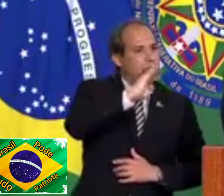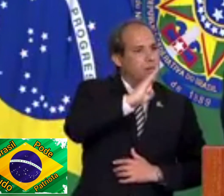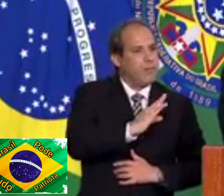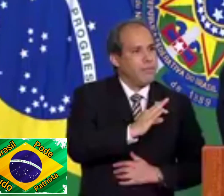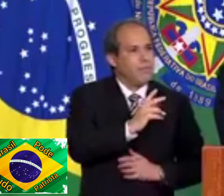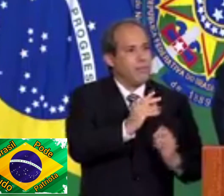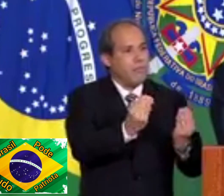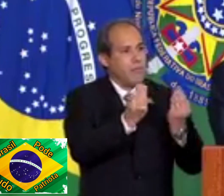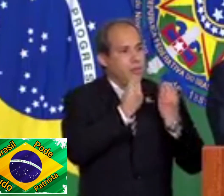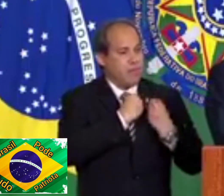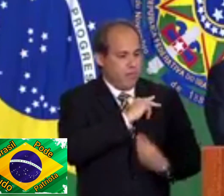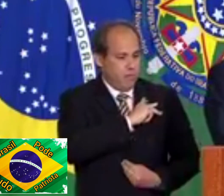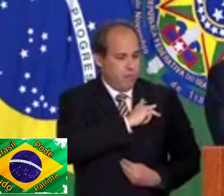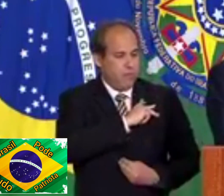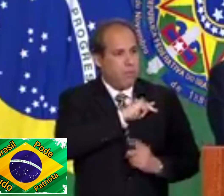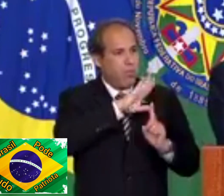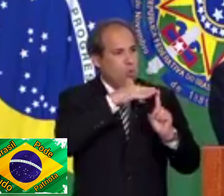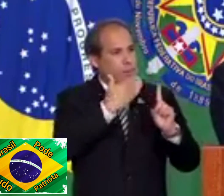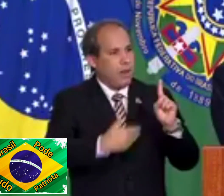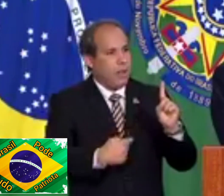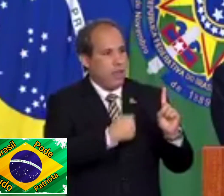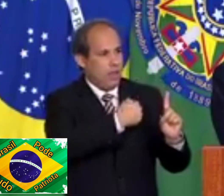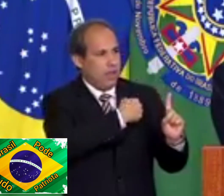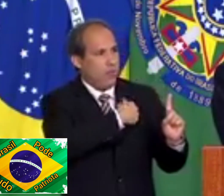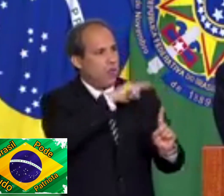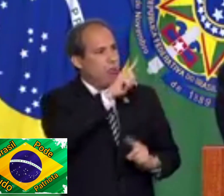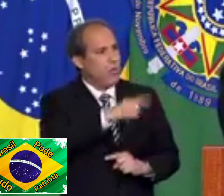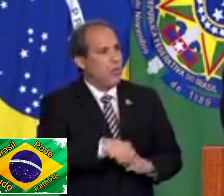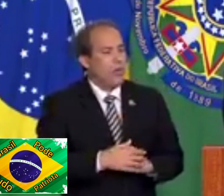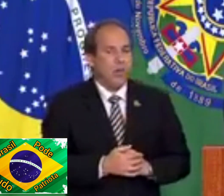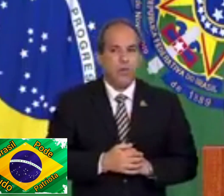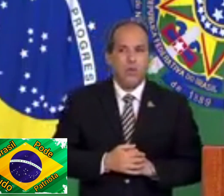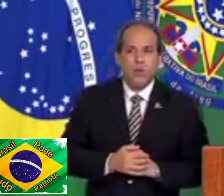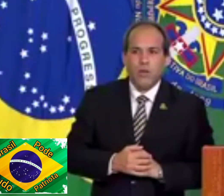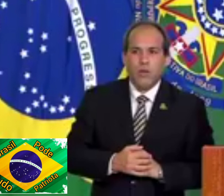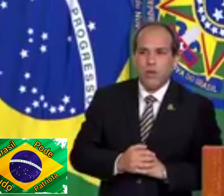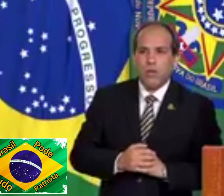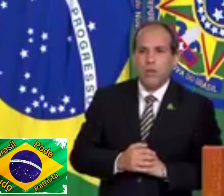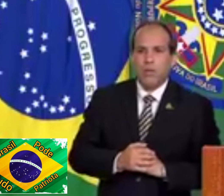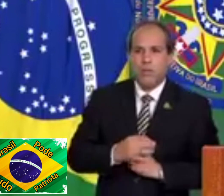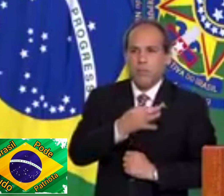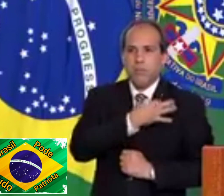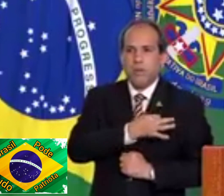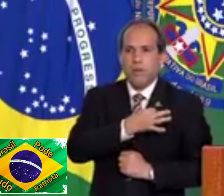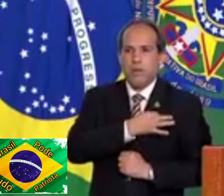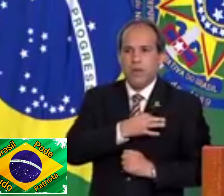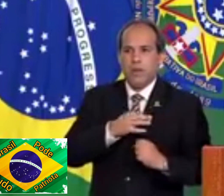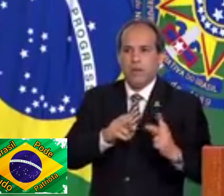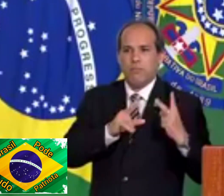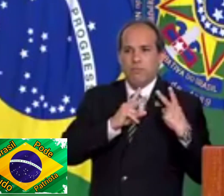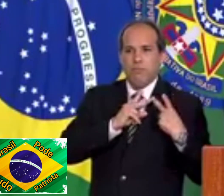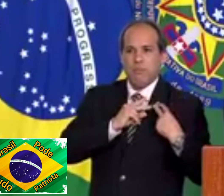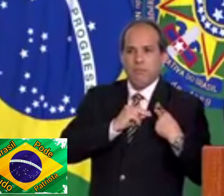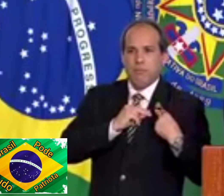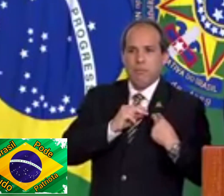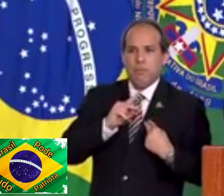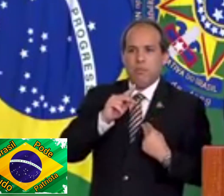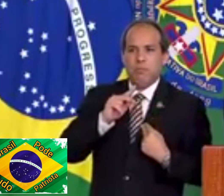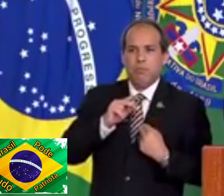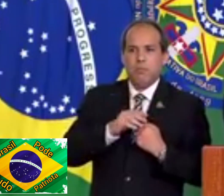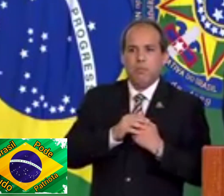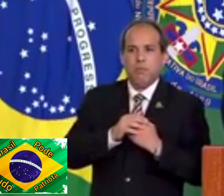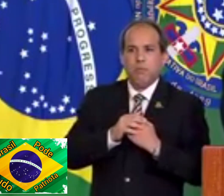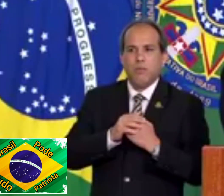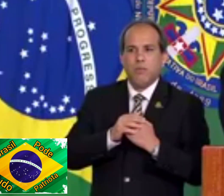É conhecida, é a nossa medalha do pacificador com palma, que é